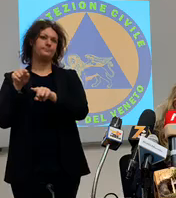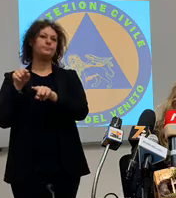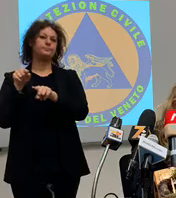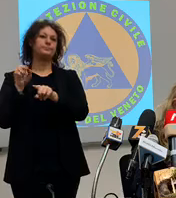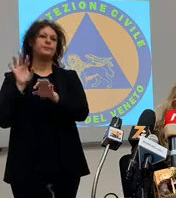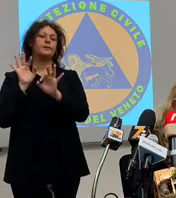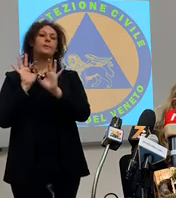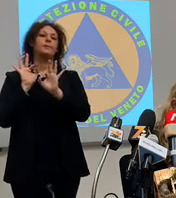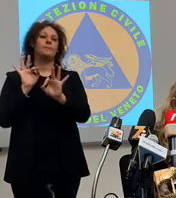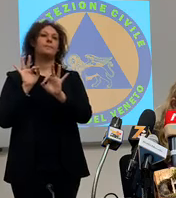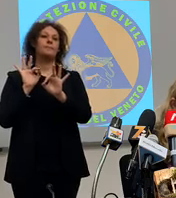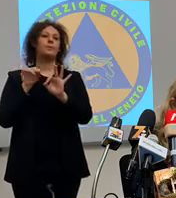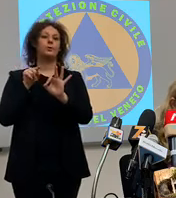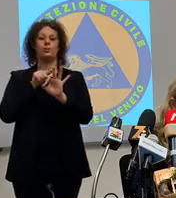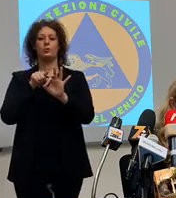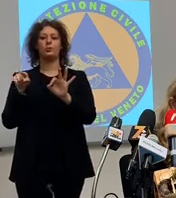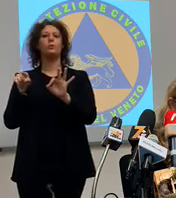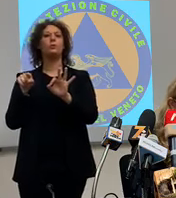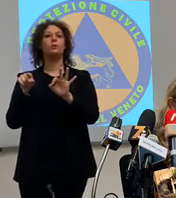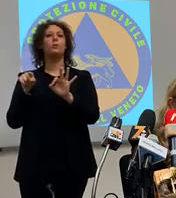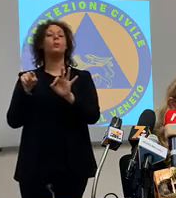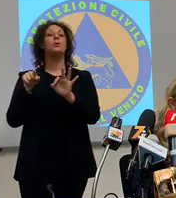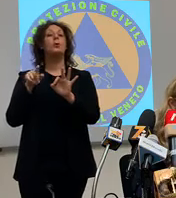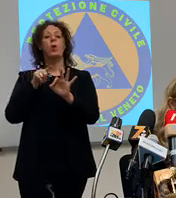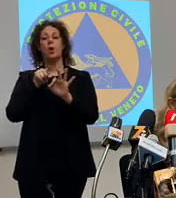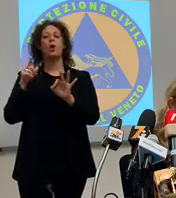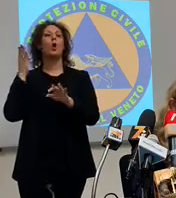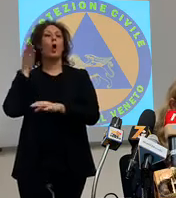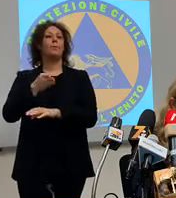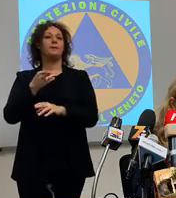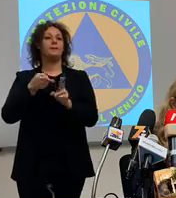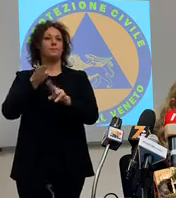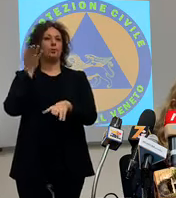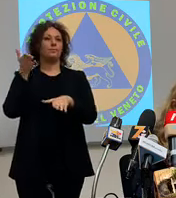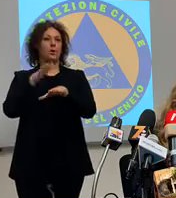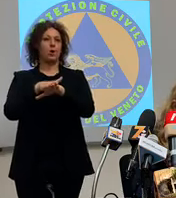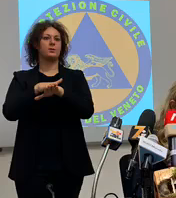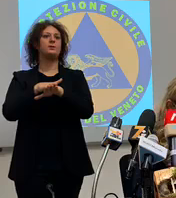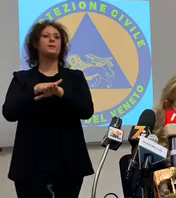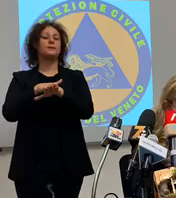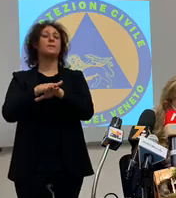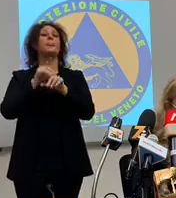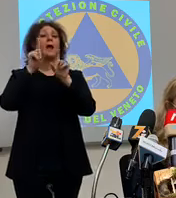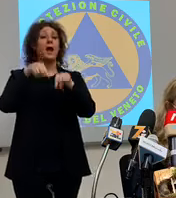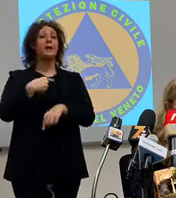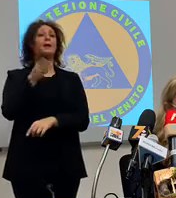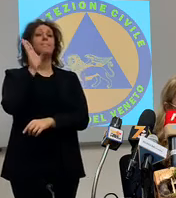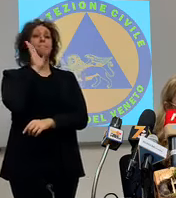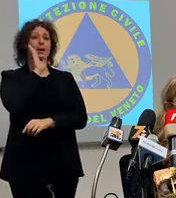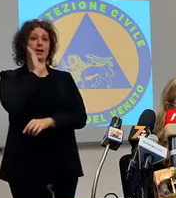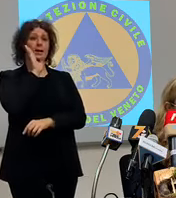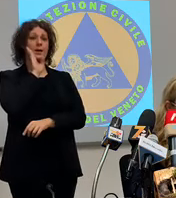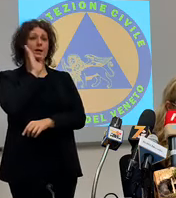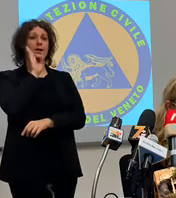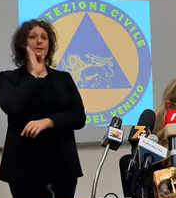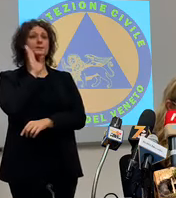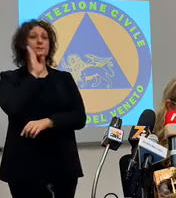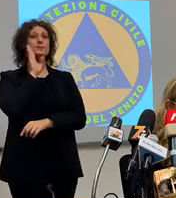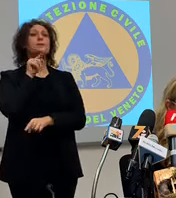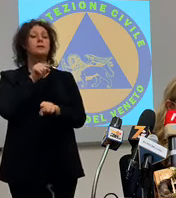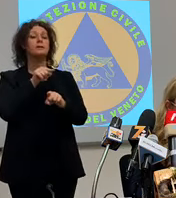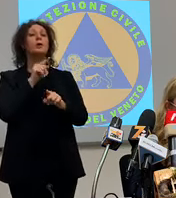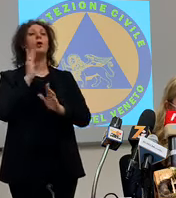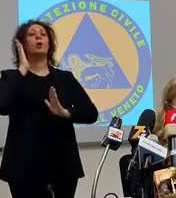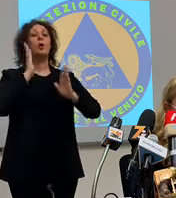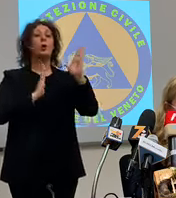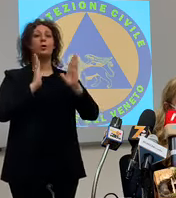vita sono quelle più interessate e sesso maschile è più colpito ed è il sono i soggetti che muoiono con una frequenza